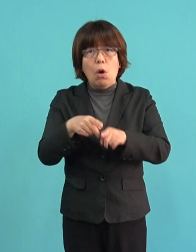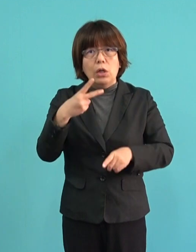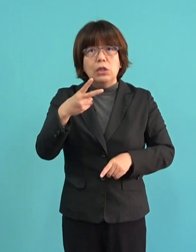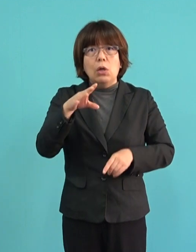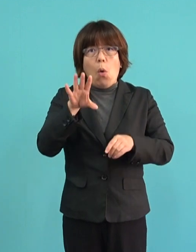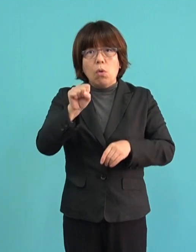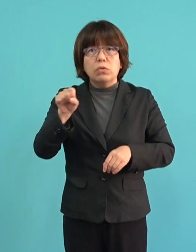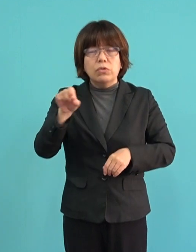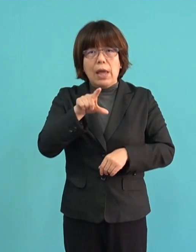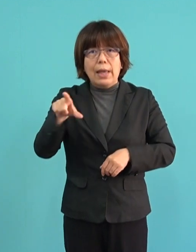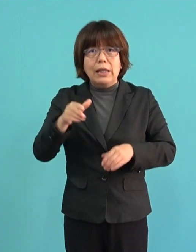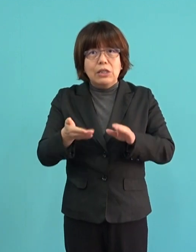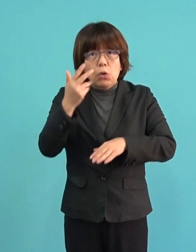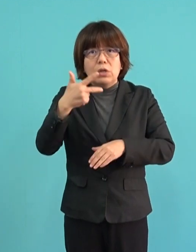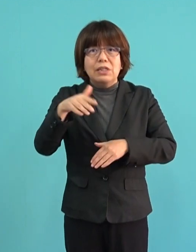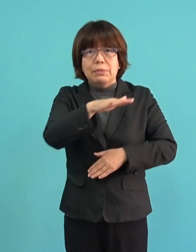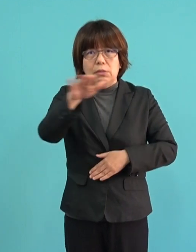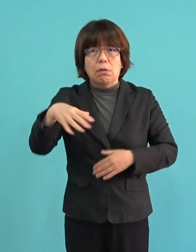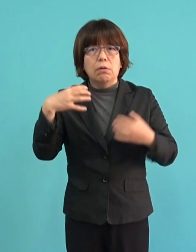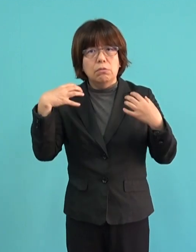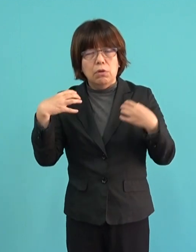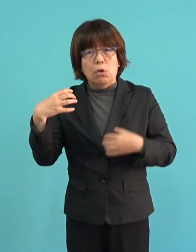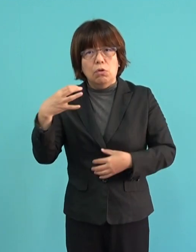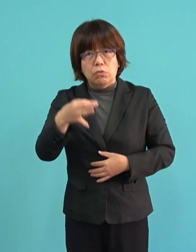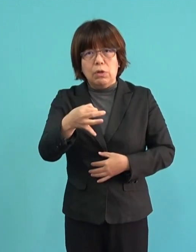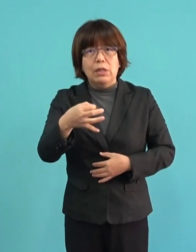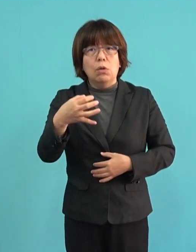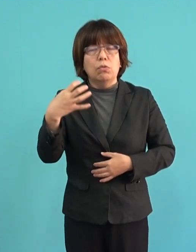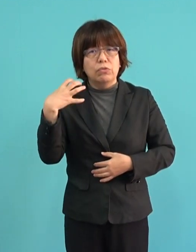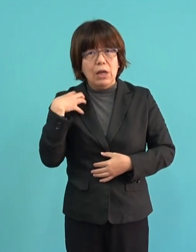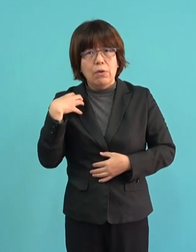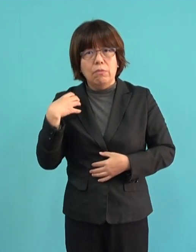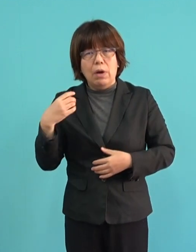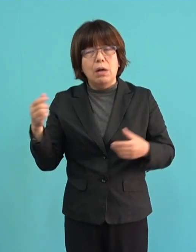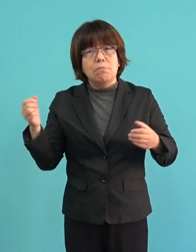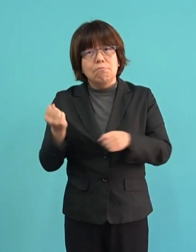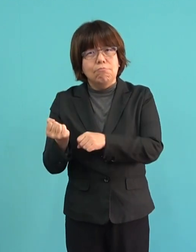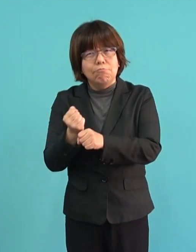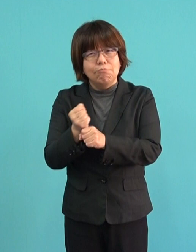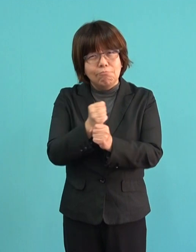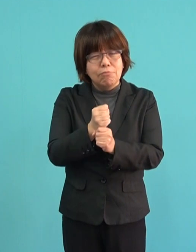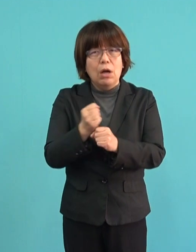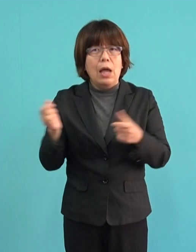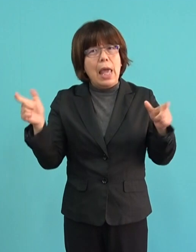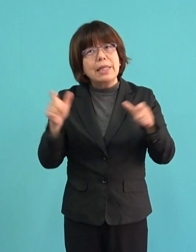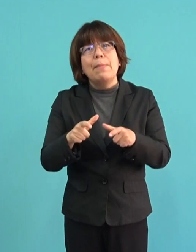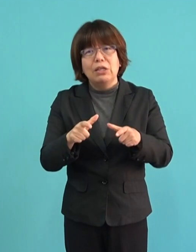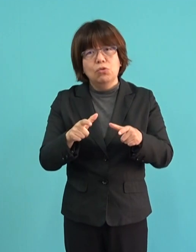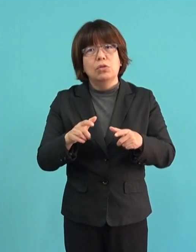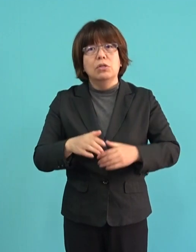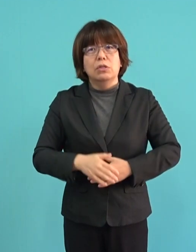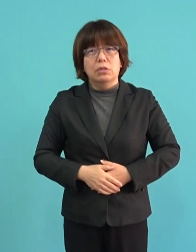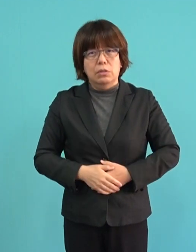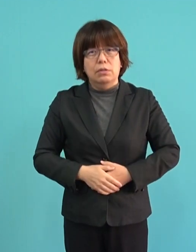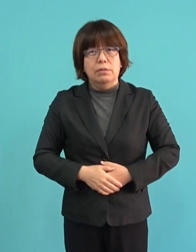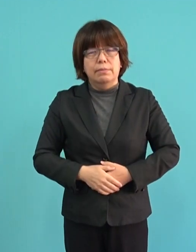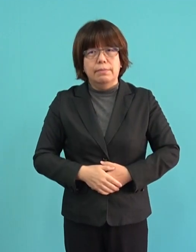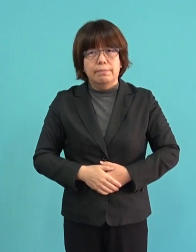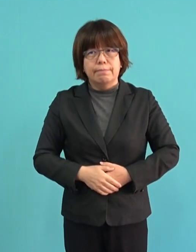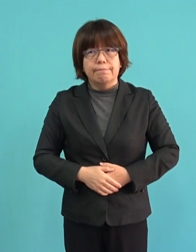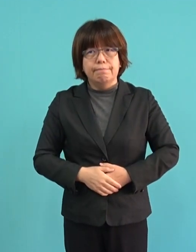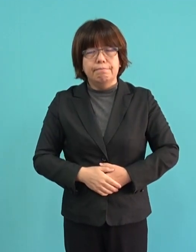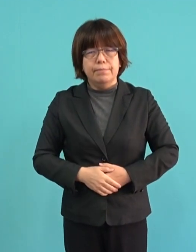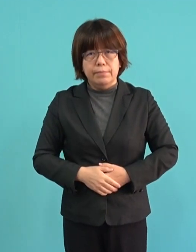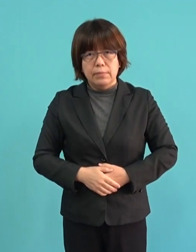市民の経済的な利益は今回復をしているという状況にございますはい